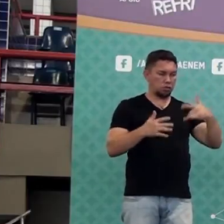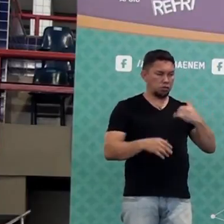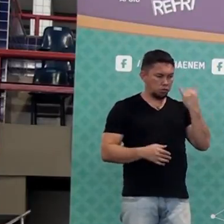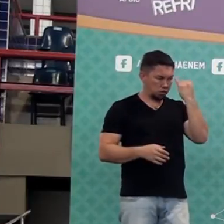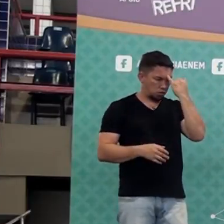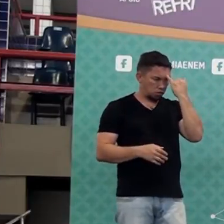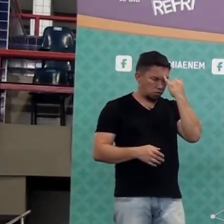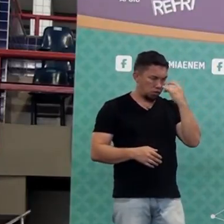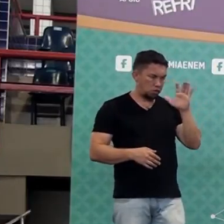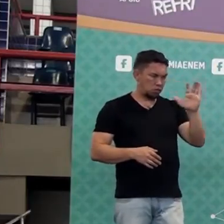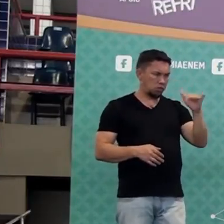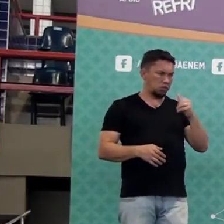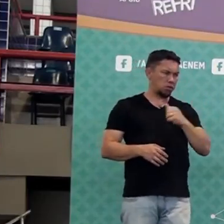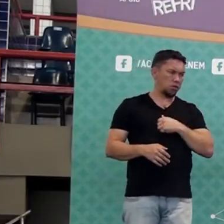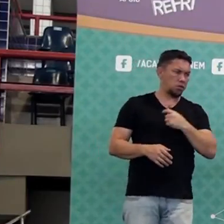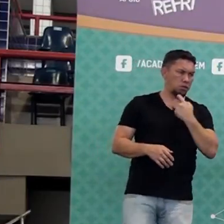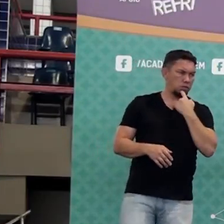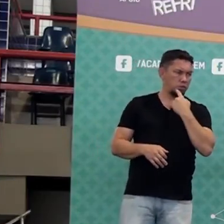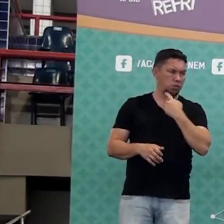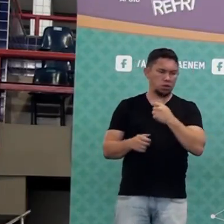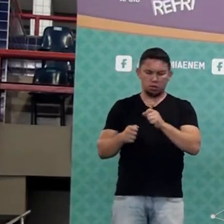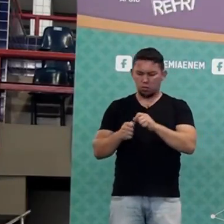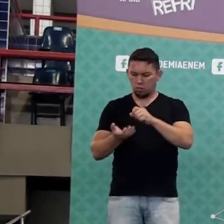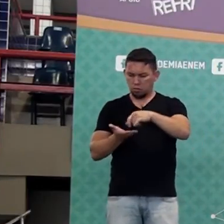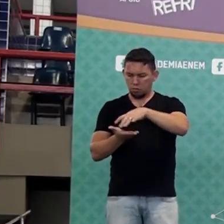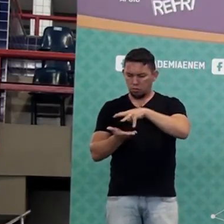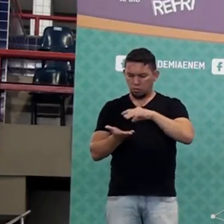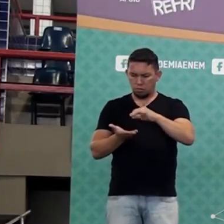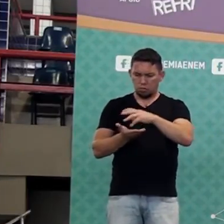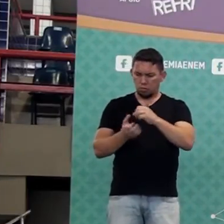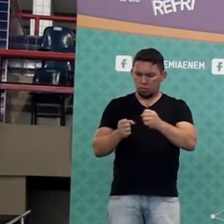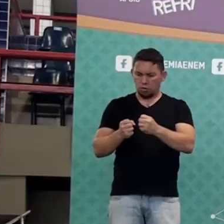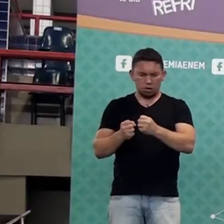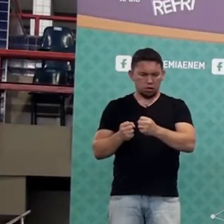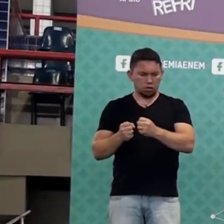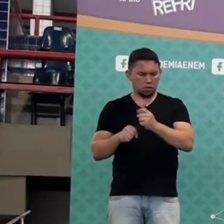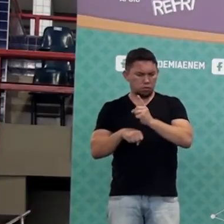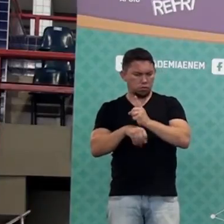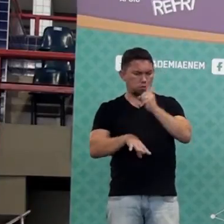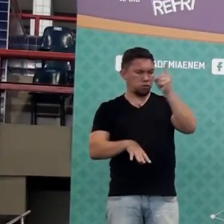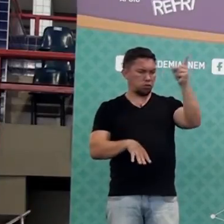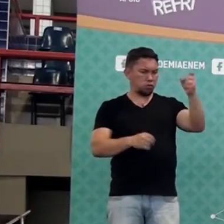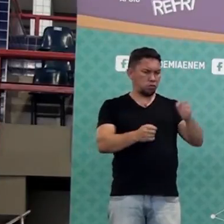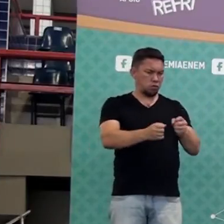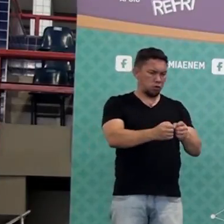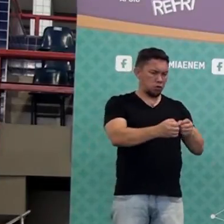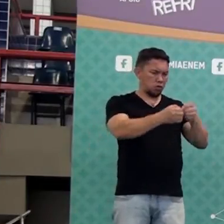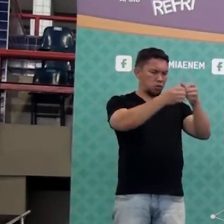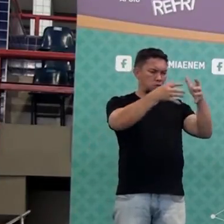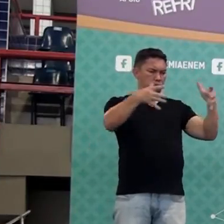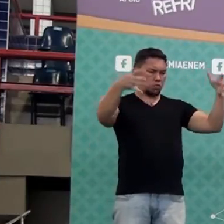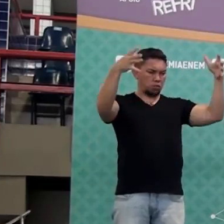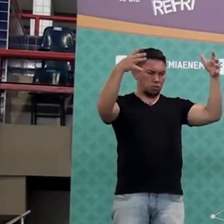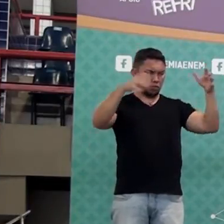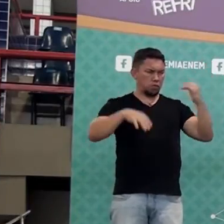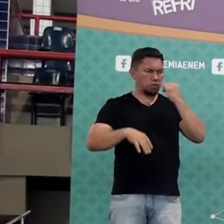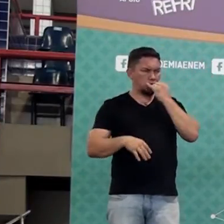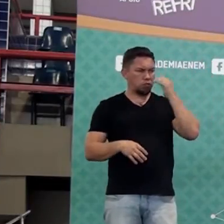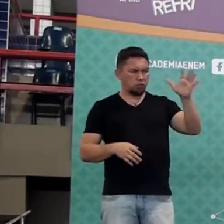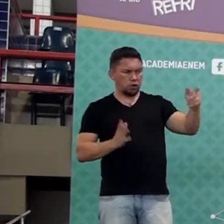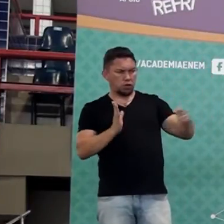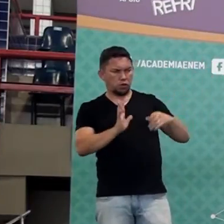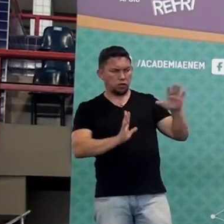já estou bem pertinho de construir minha bomba atômica, agora chego vocês dizendo que eu não posso produzir. Eu já gastei um bocado de dinheiro, eu vou continuar